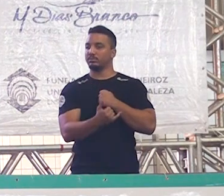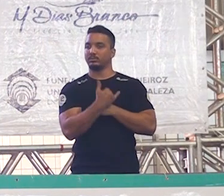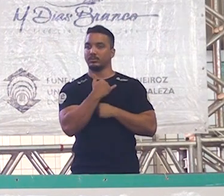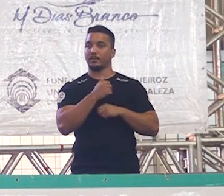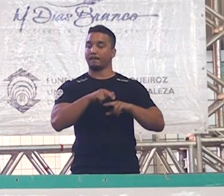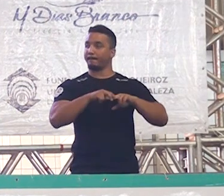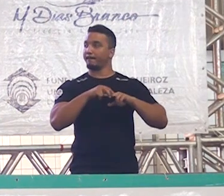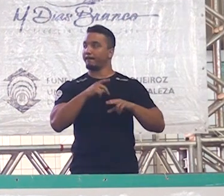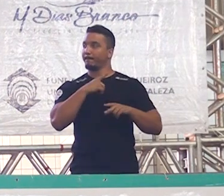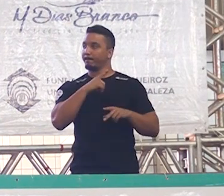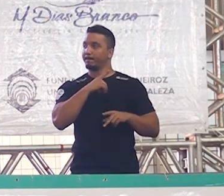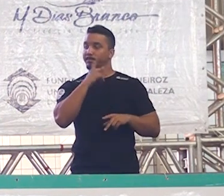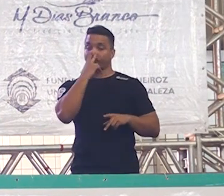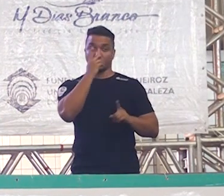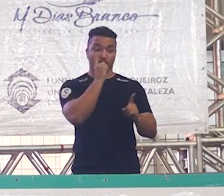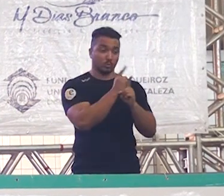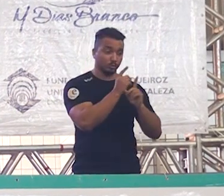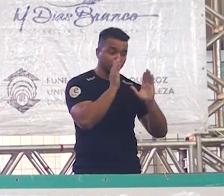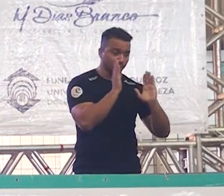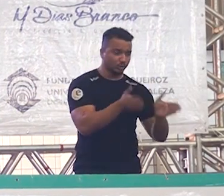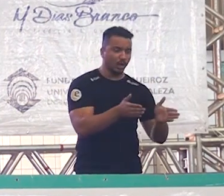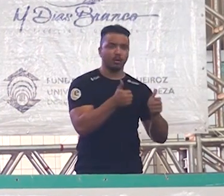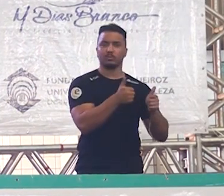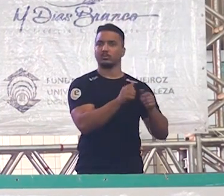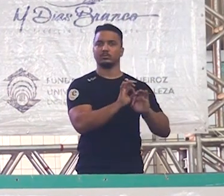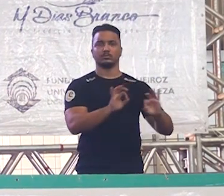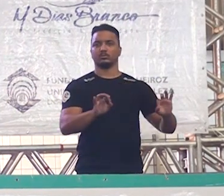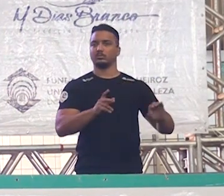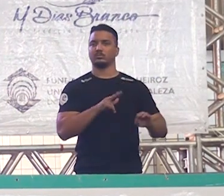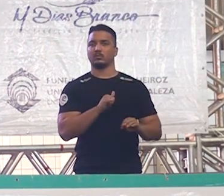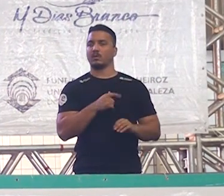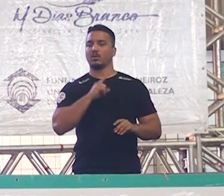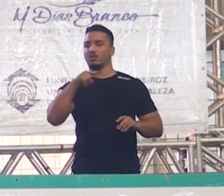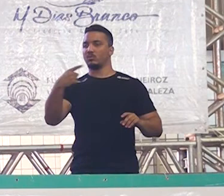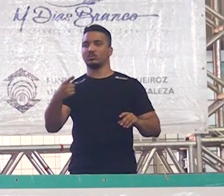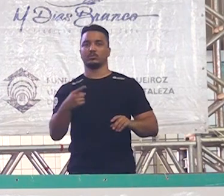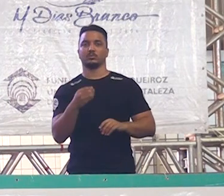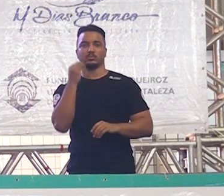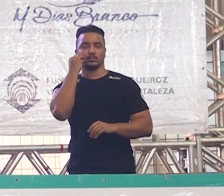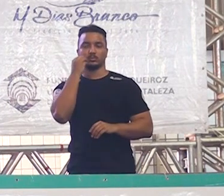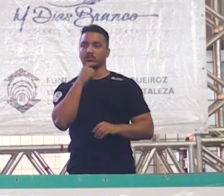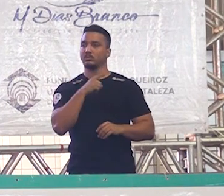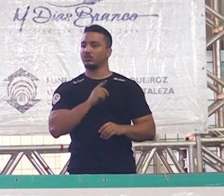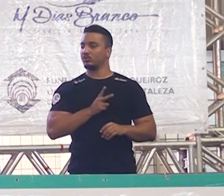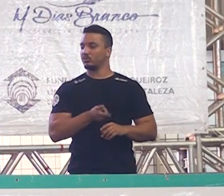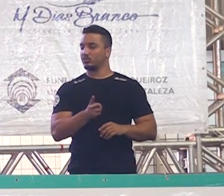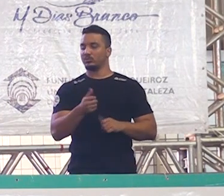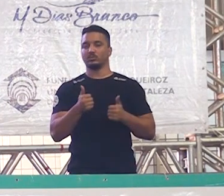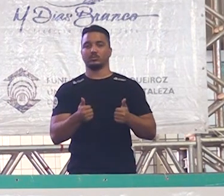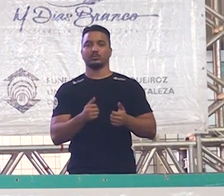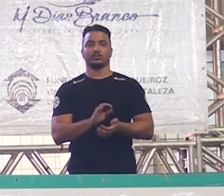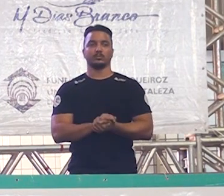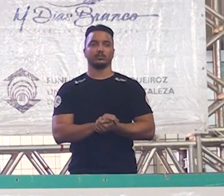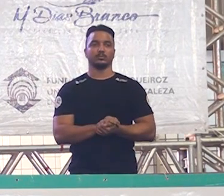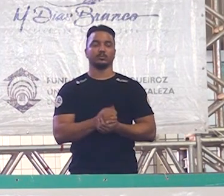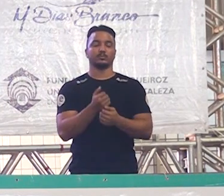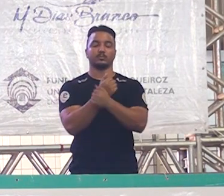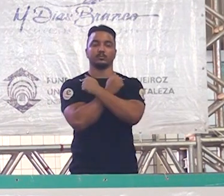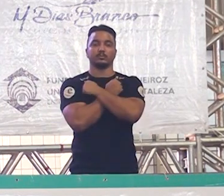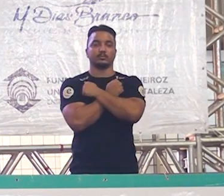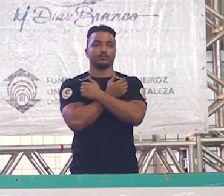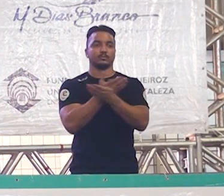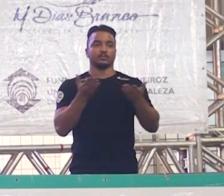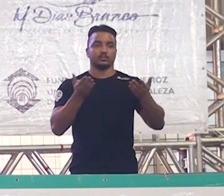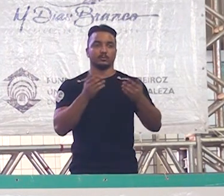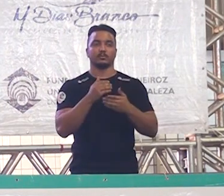Então marcou a resposta uma vez, definir, corre para o abraço e vai para a questão seguinte. Show de bola? Galera, abraço